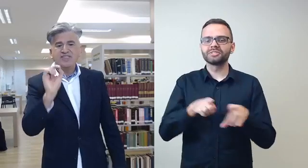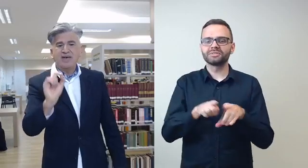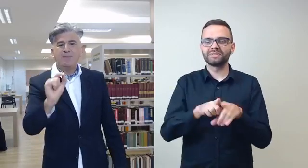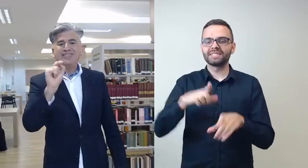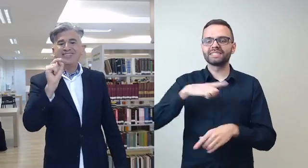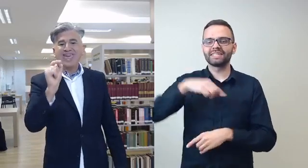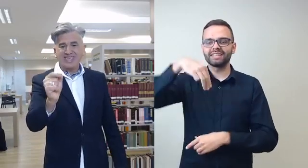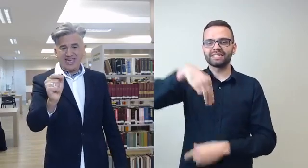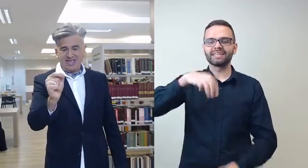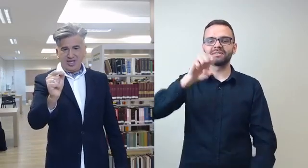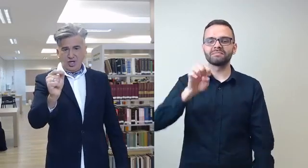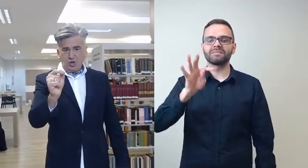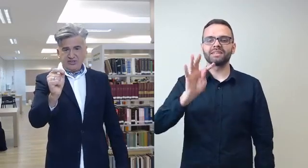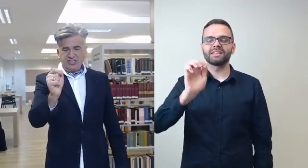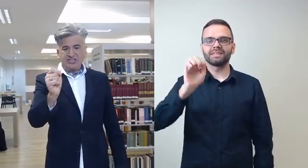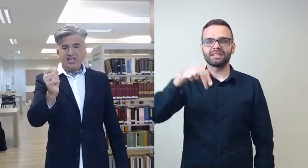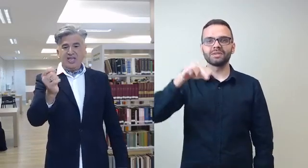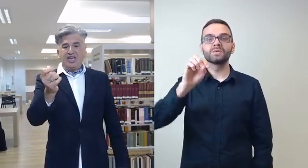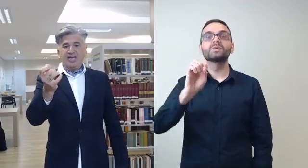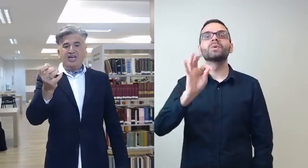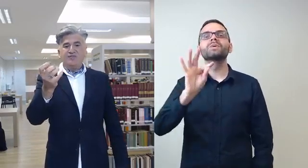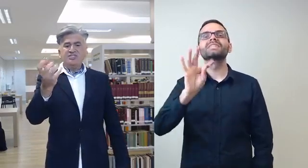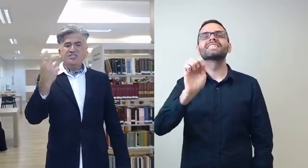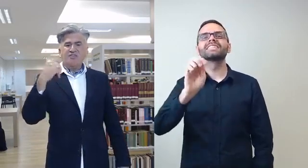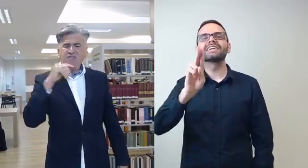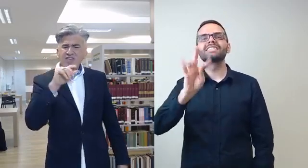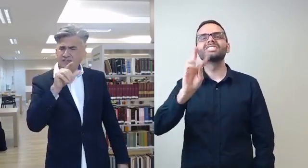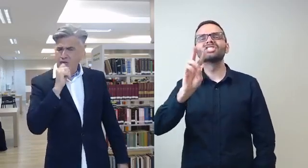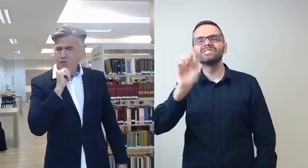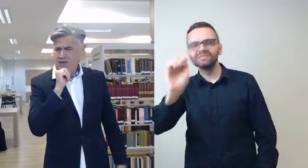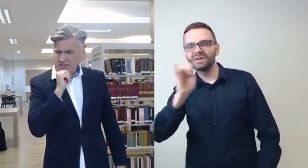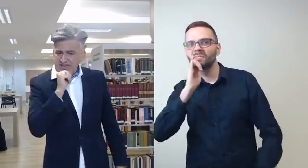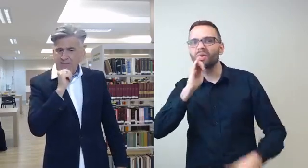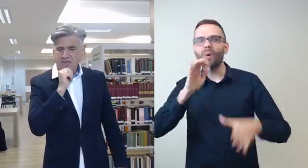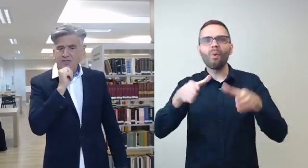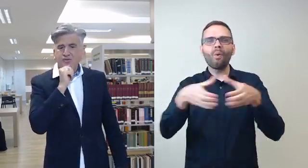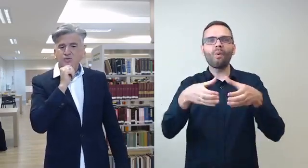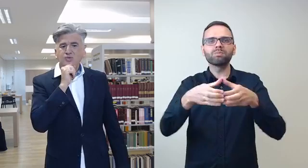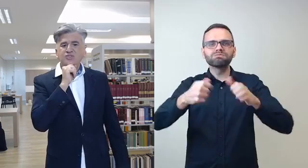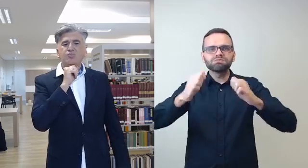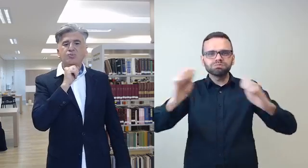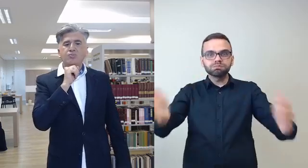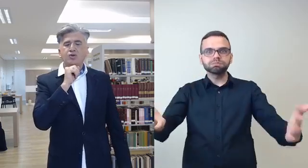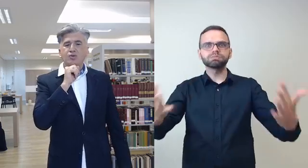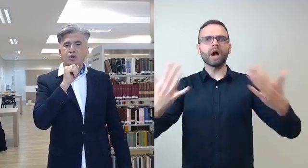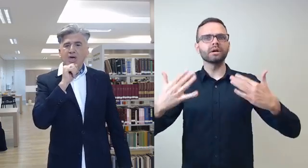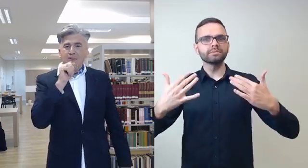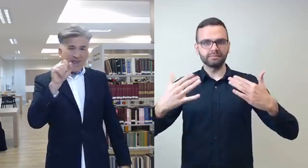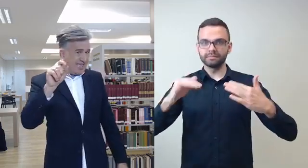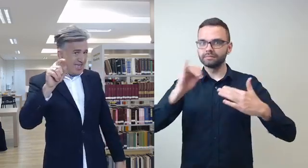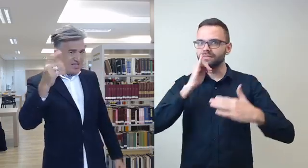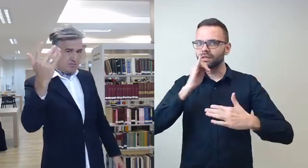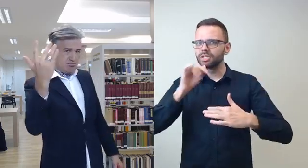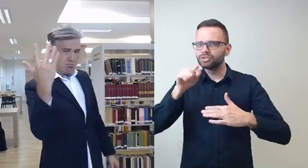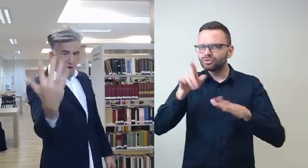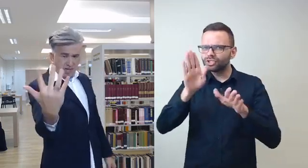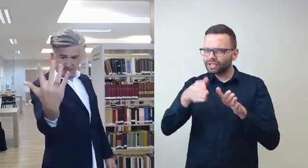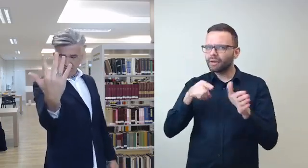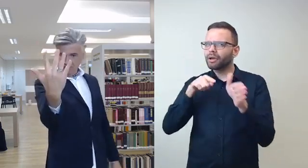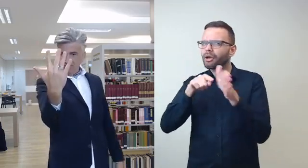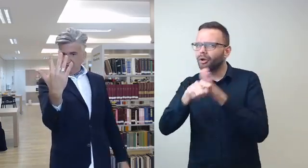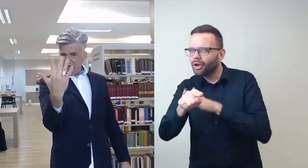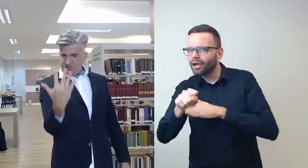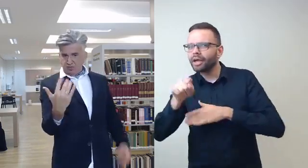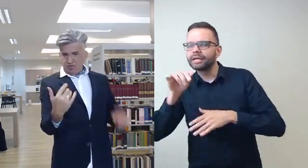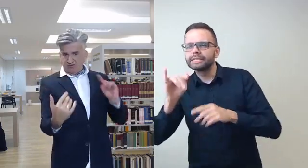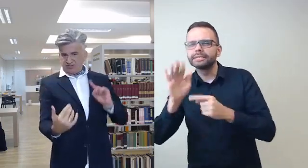metanotativa da plateia. Ou seja, você já fez algum levantamento com o seu público para que eles mostrem